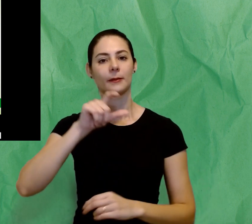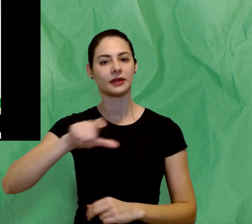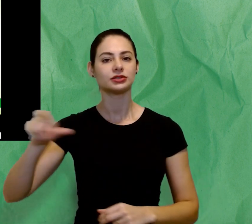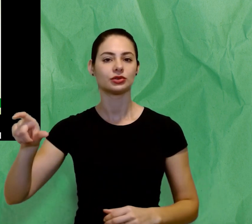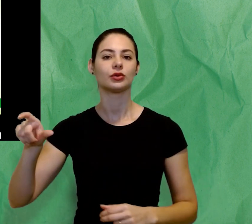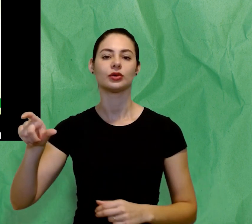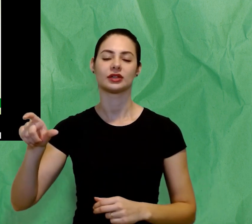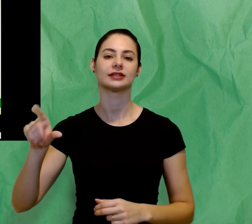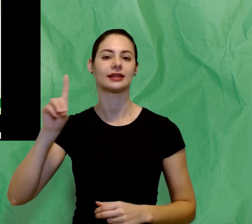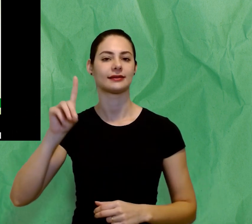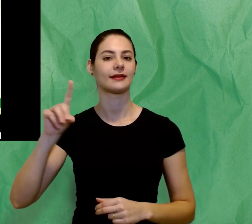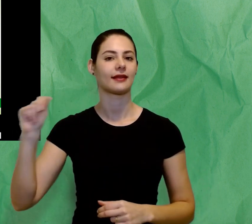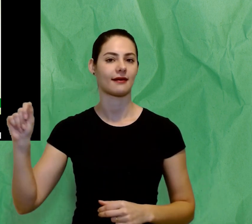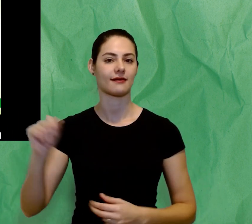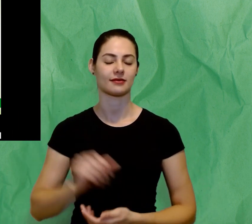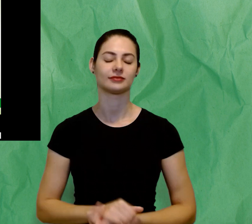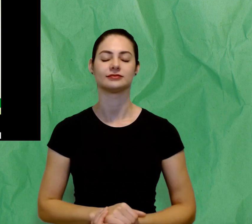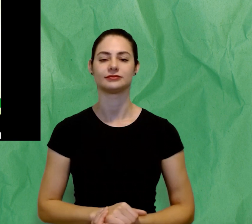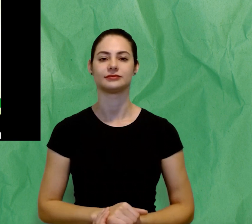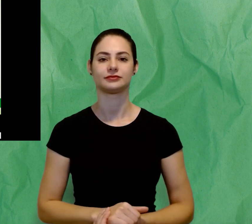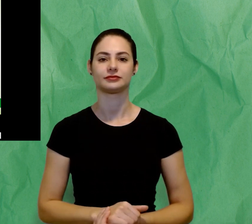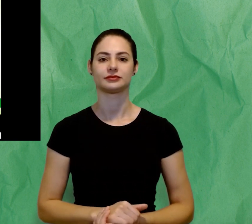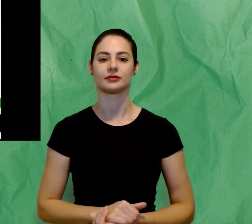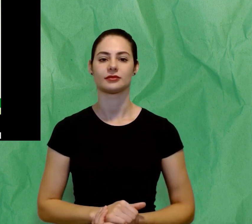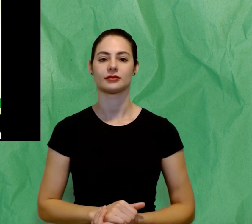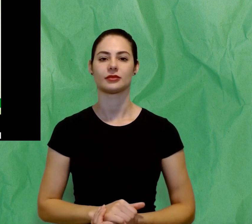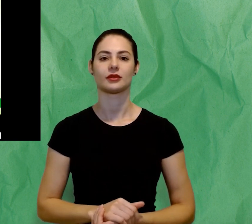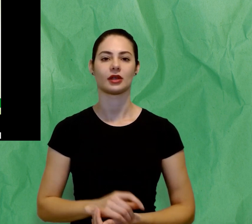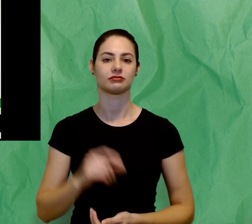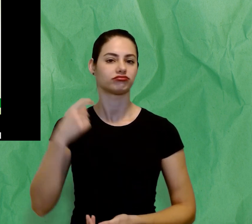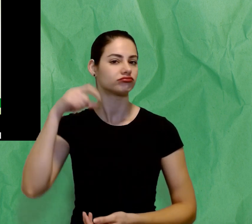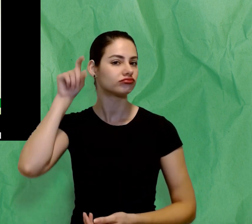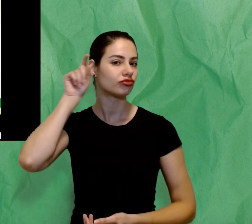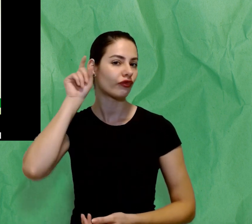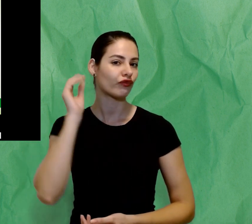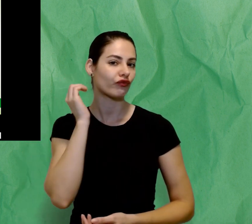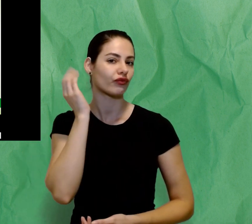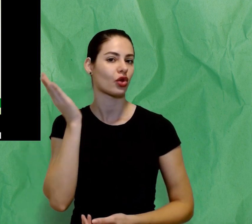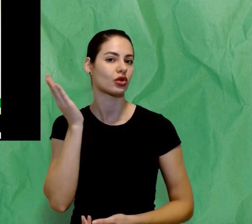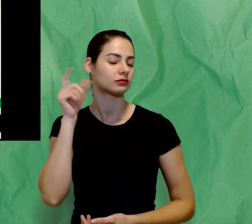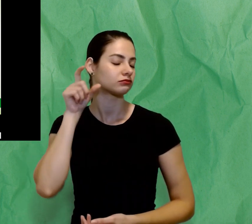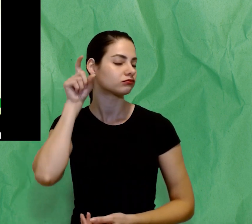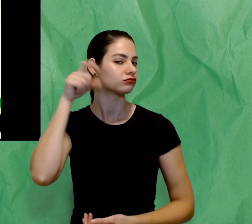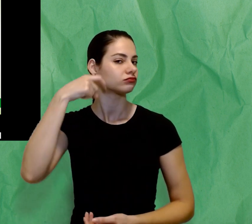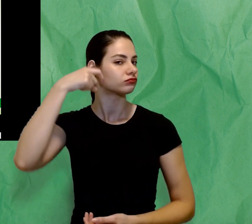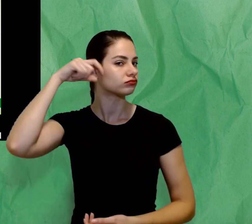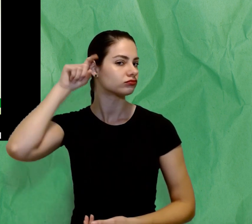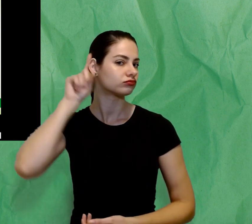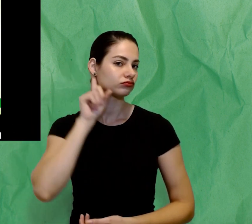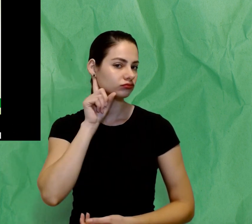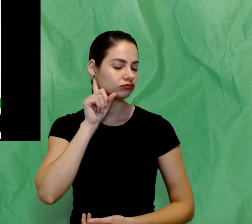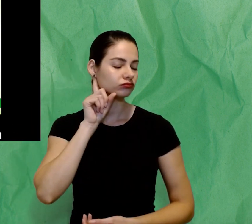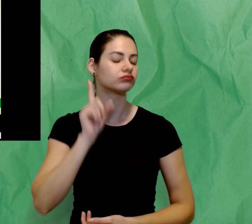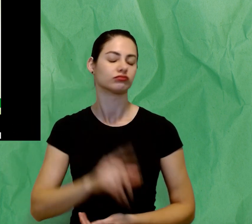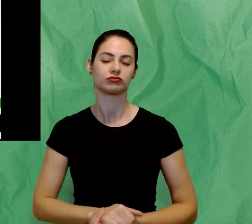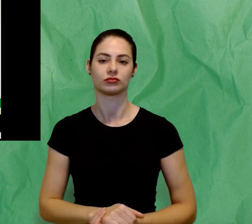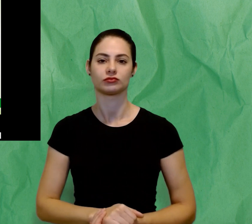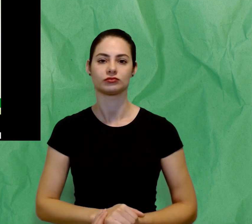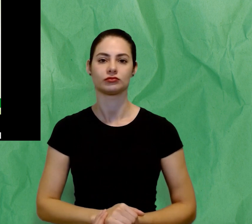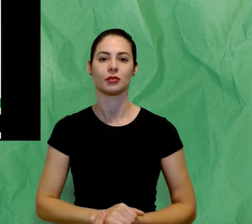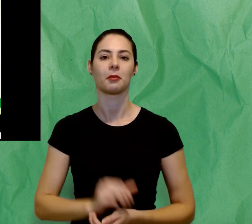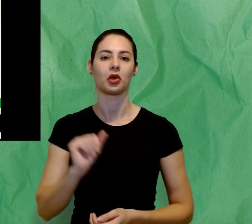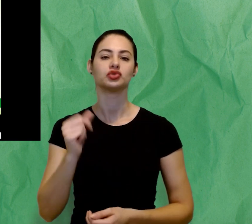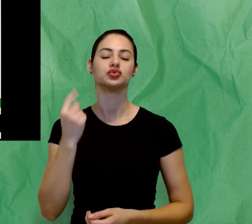pessoas com deficiência auditiva. Eles são aparelhos de uso externo e eles podem ser utilizados de